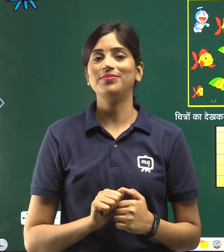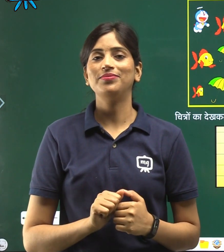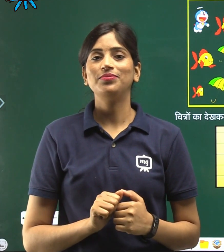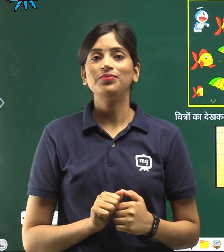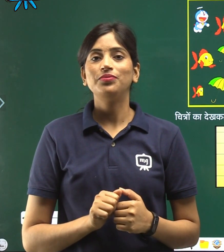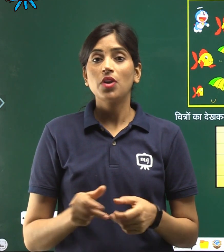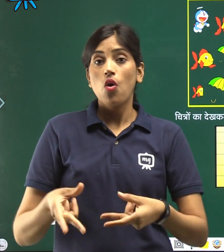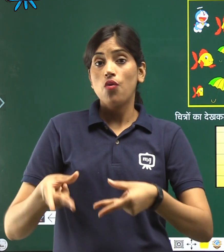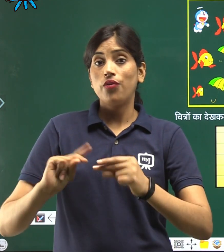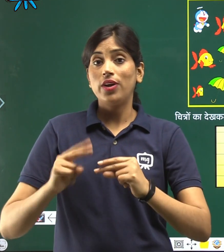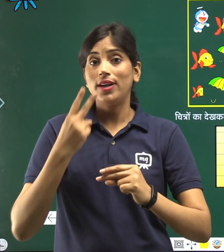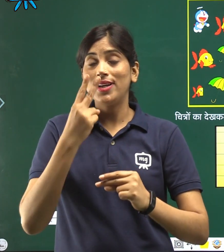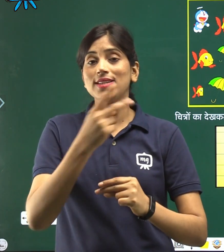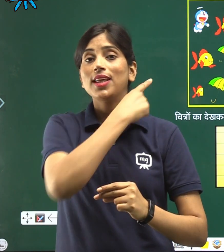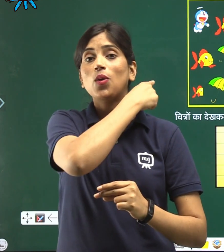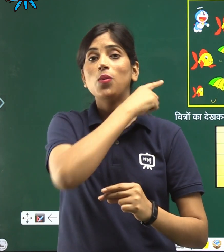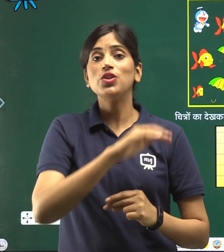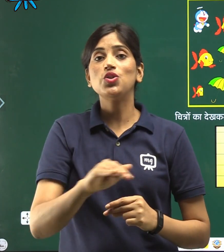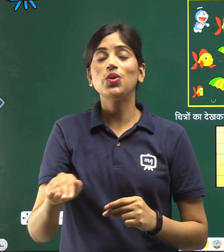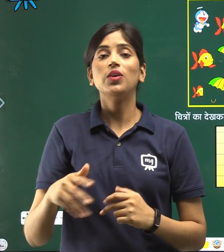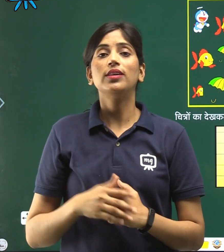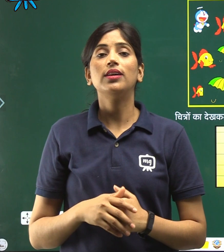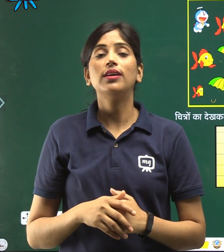5। फिर नीचे देखो बच्चों,